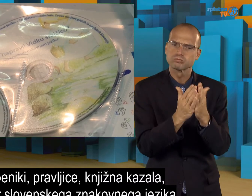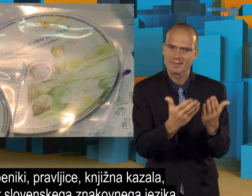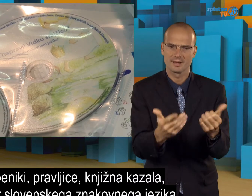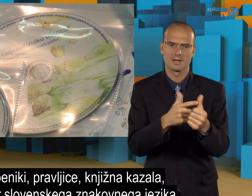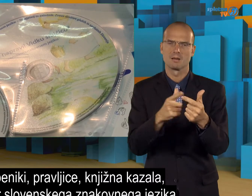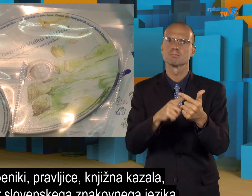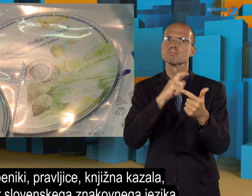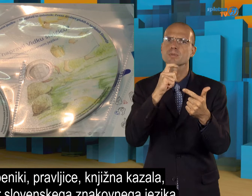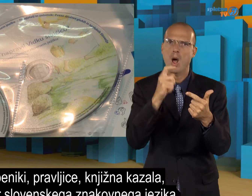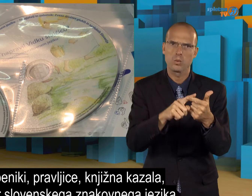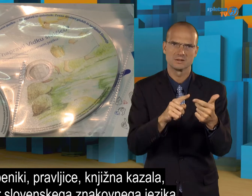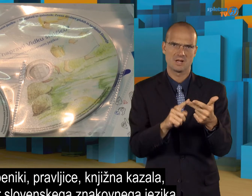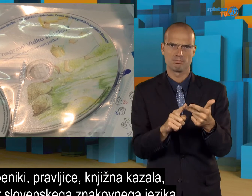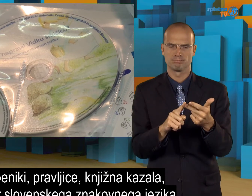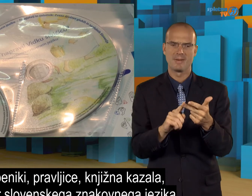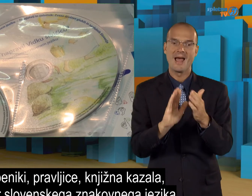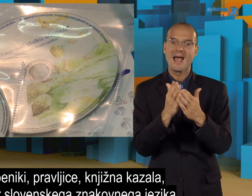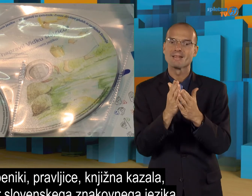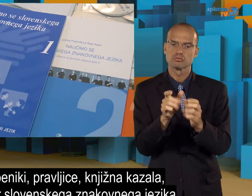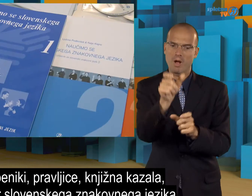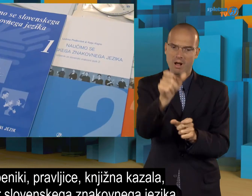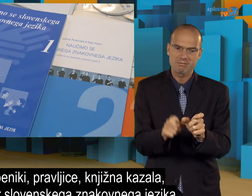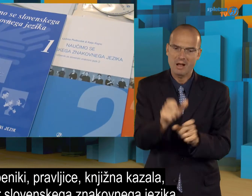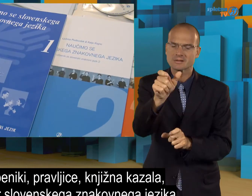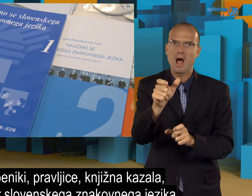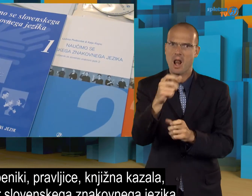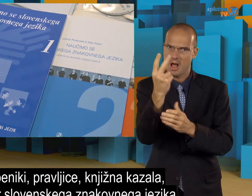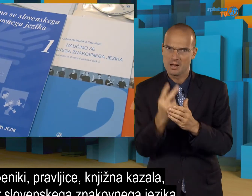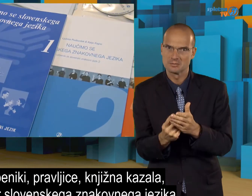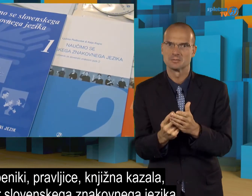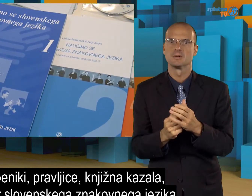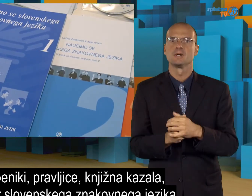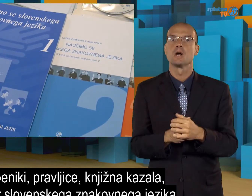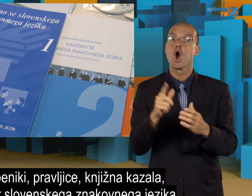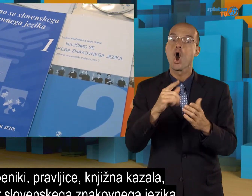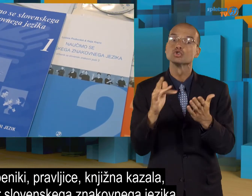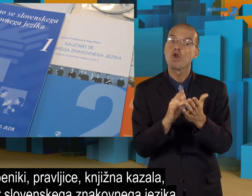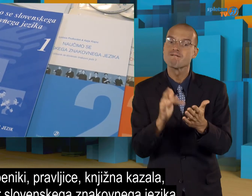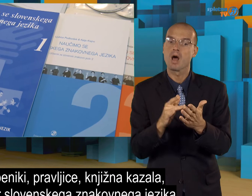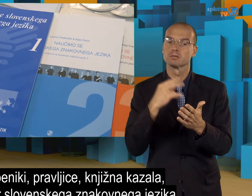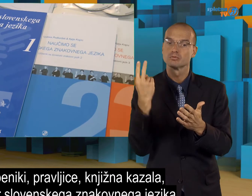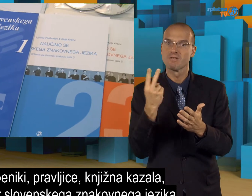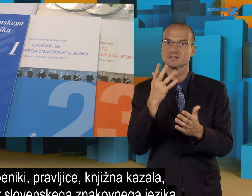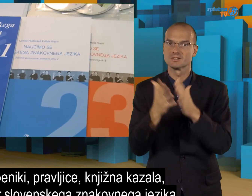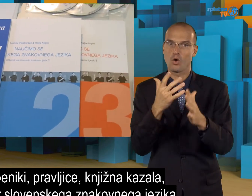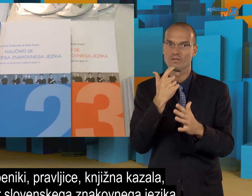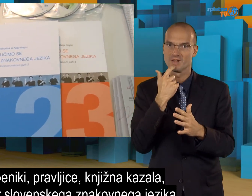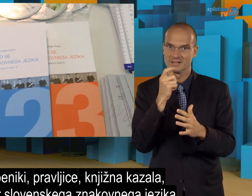Učbeniki, pravljice, knjižna kazala, slovar slovenskega znakovnega jezika in vse ostalo, kar delamo za razvoj